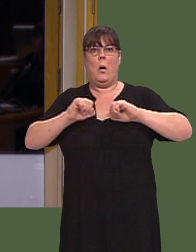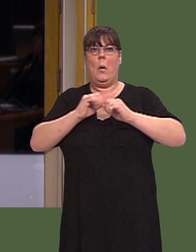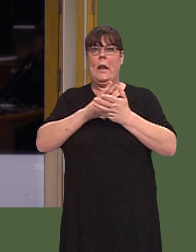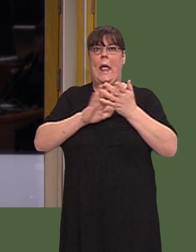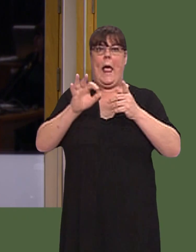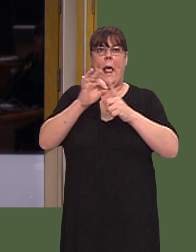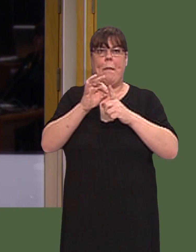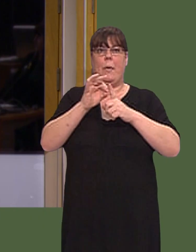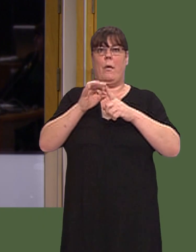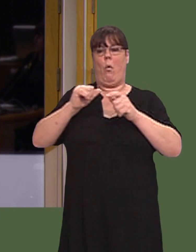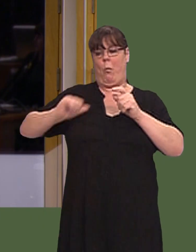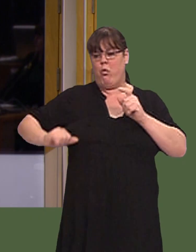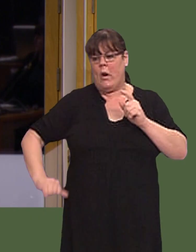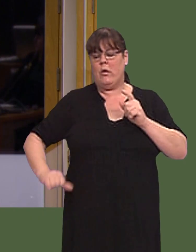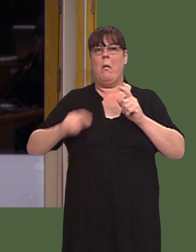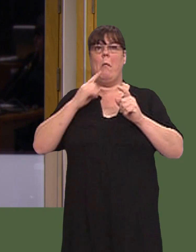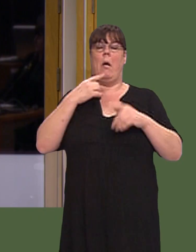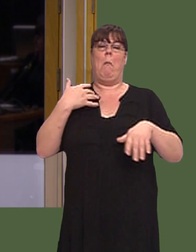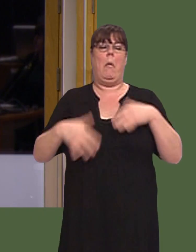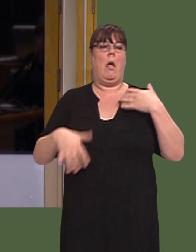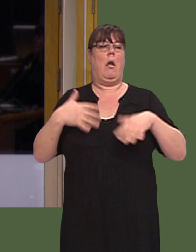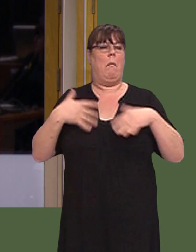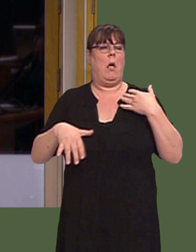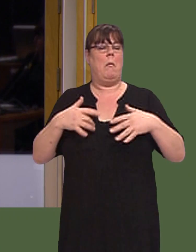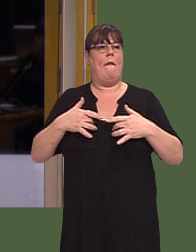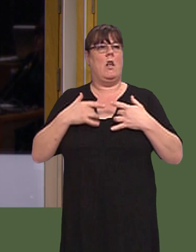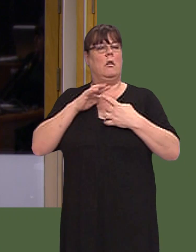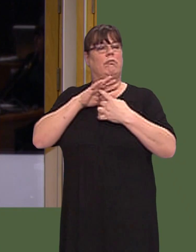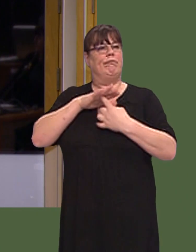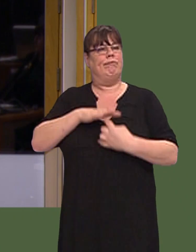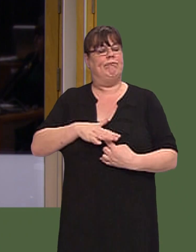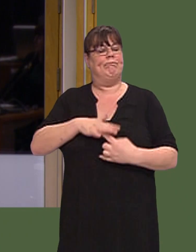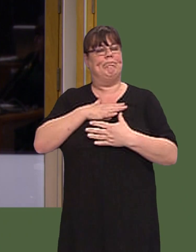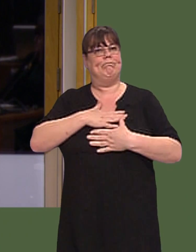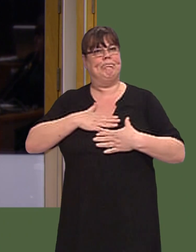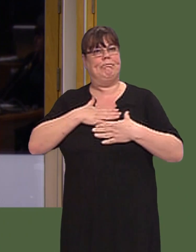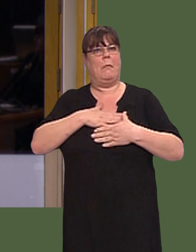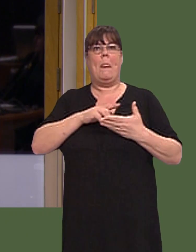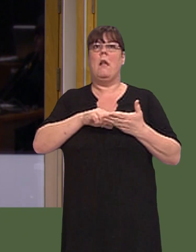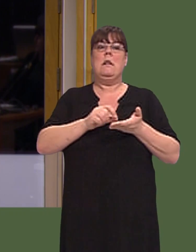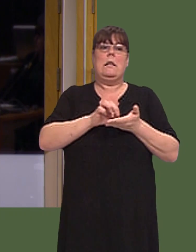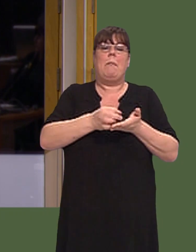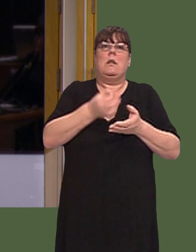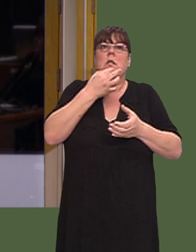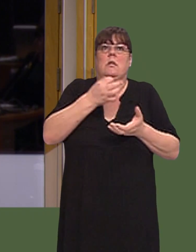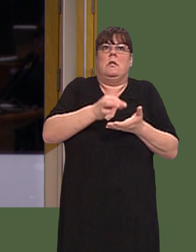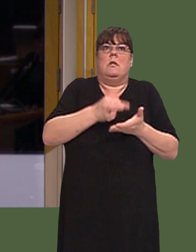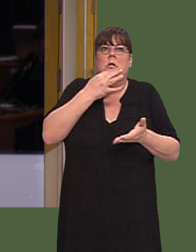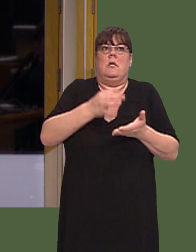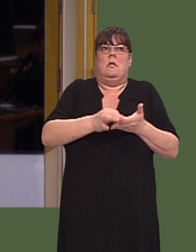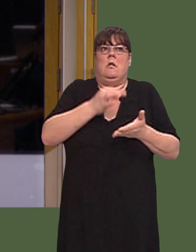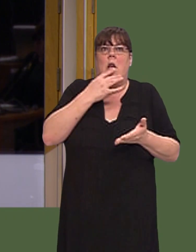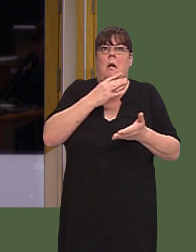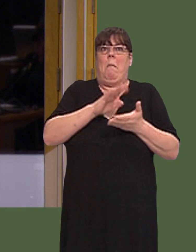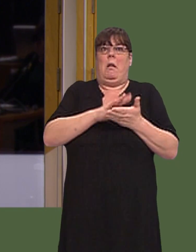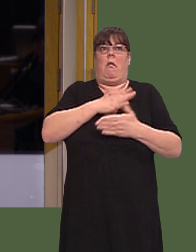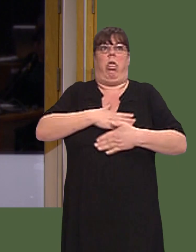sicrhau bod y gwasanaeth yn parhau yn y pen draw, a hefyd bod y gwasanaeth yn fwy eang ac yn well. Nathan Gill.